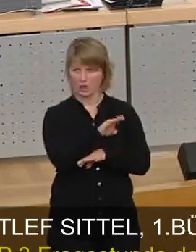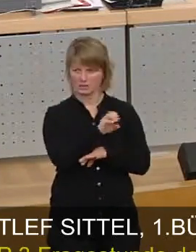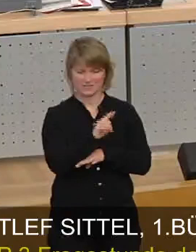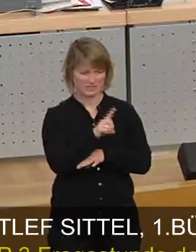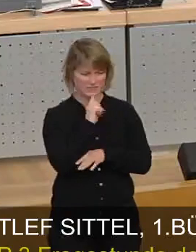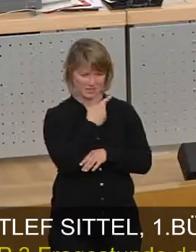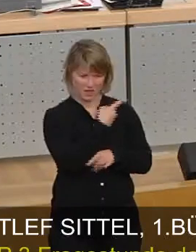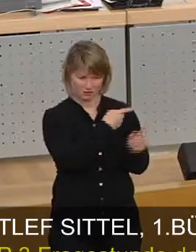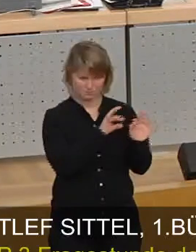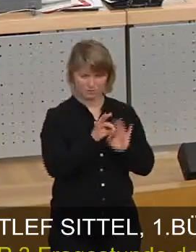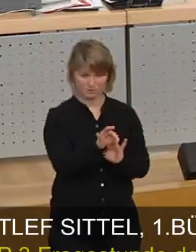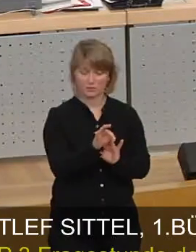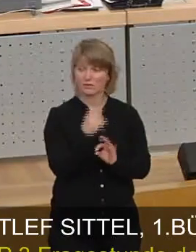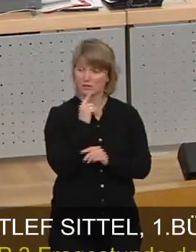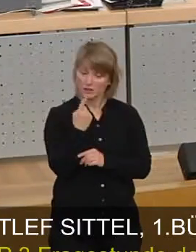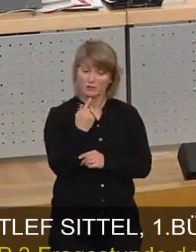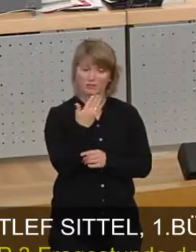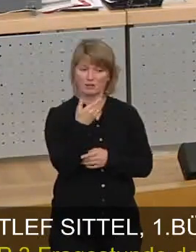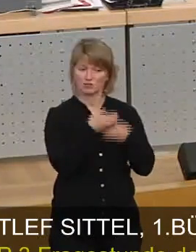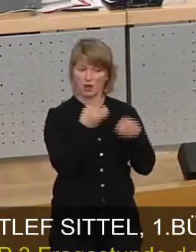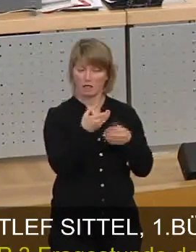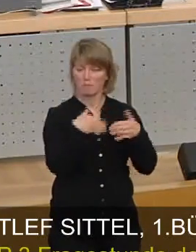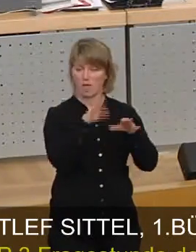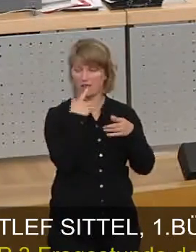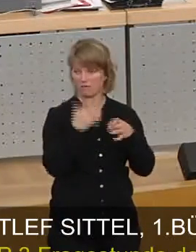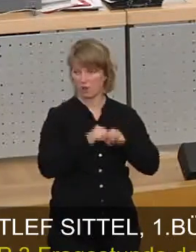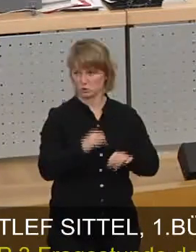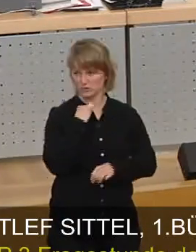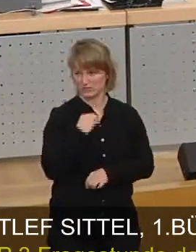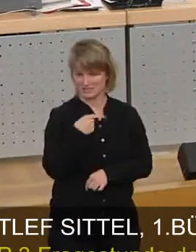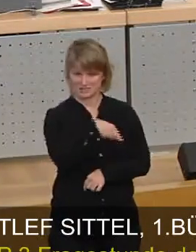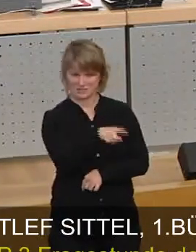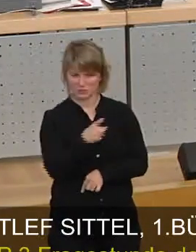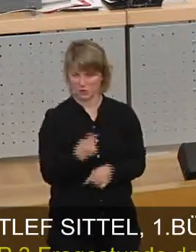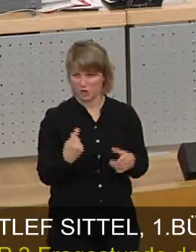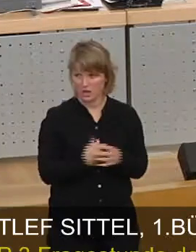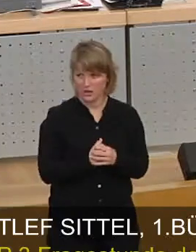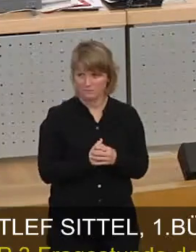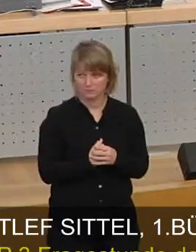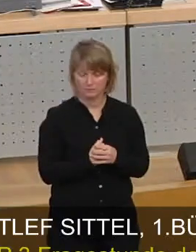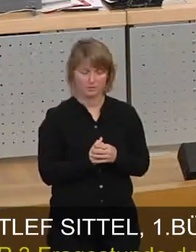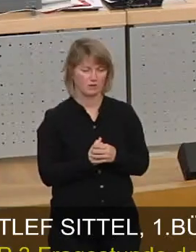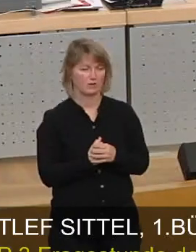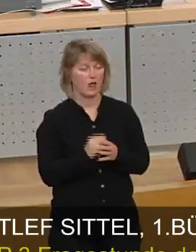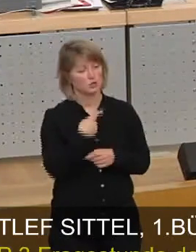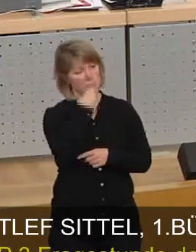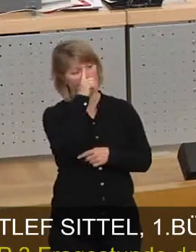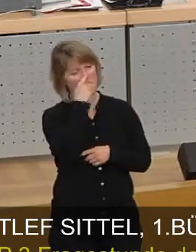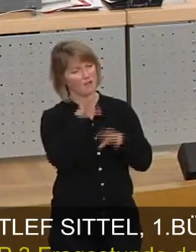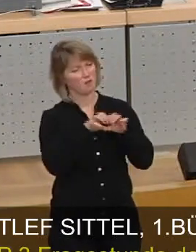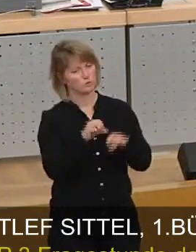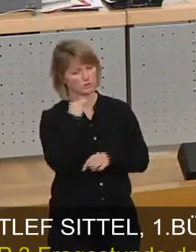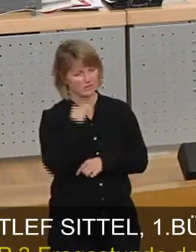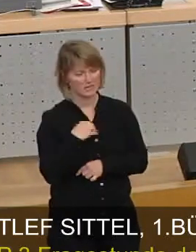Stellen für den gemeindlichen Vollzugsdienst tätig werden, die wir zumindest in dem Bereich, wo Polizeivollzugsdienst und